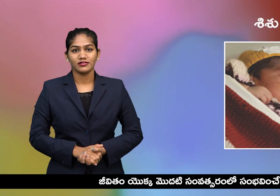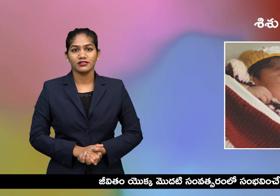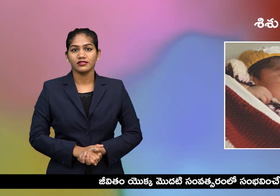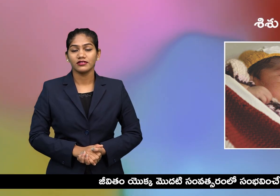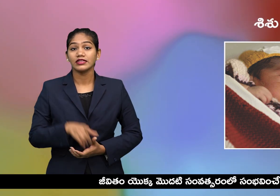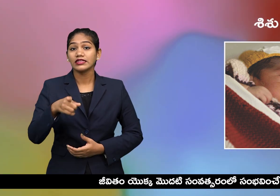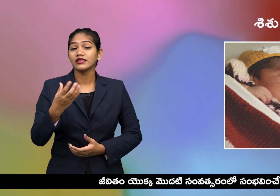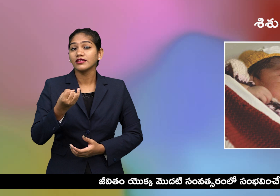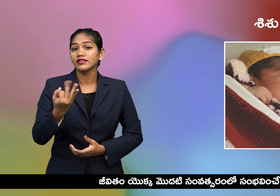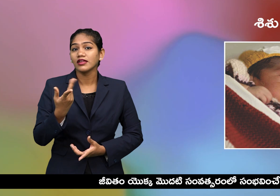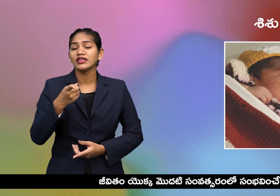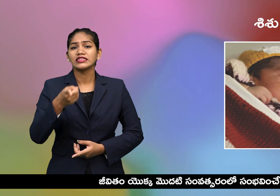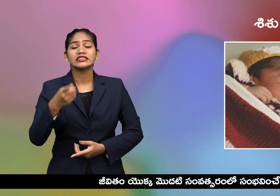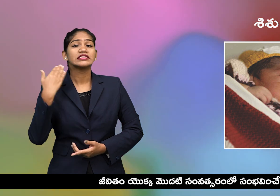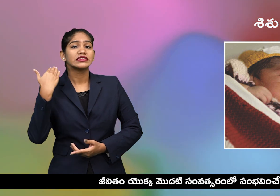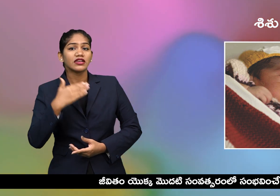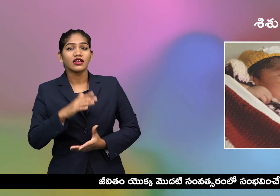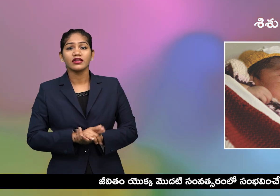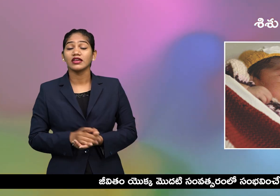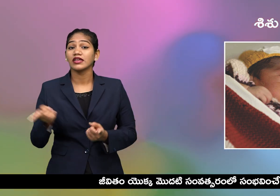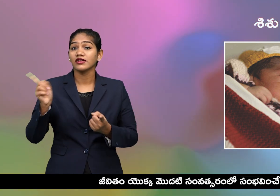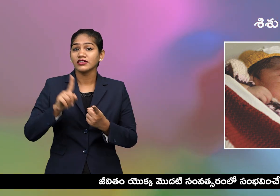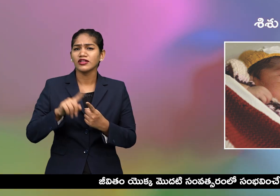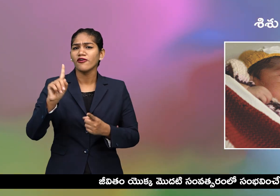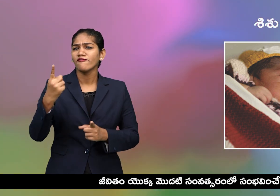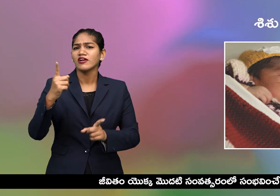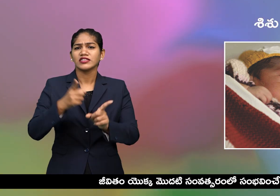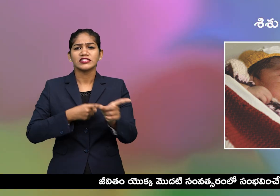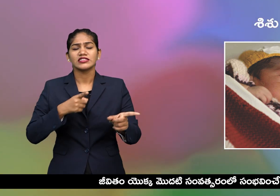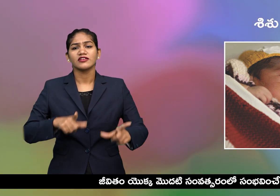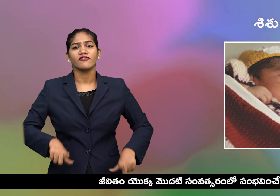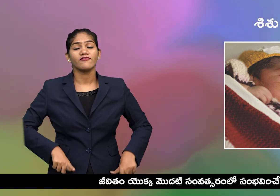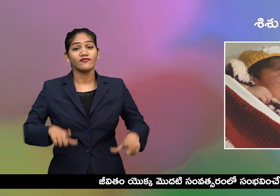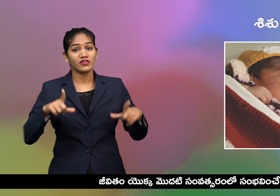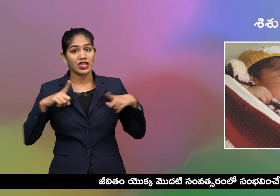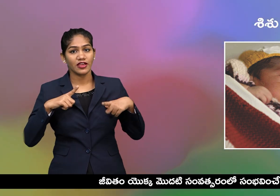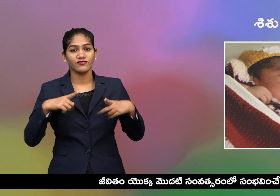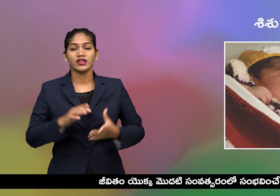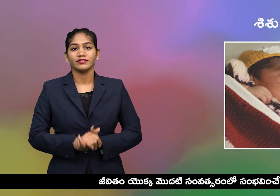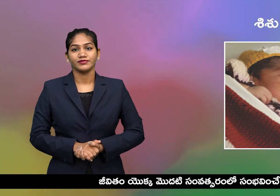జీవితం యొక్క మొదటి సంవత్సరంలో సంభవించే మరణాల రేటు.